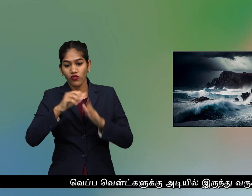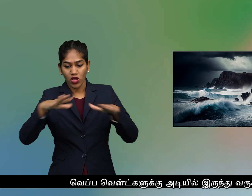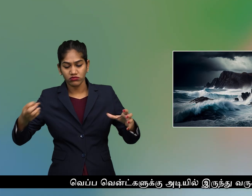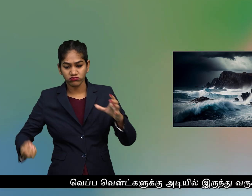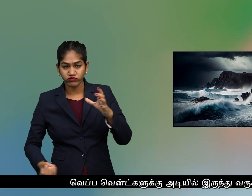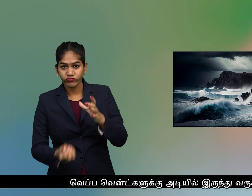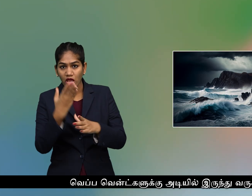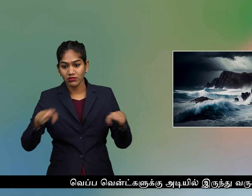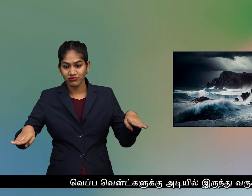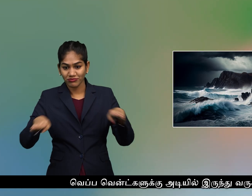வருகிறது.